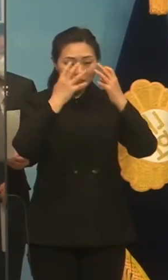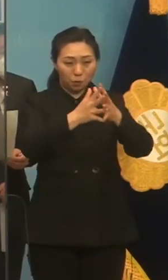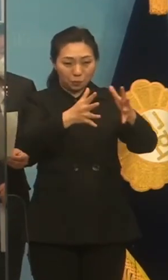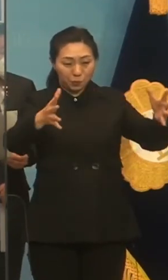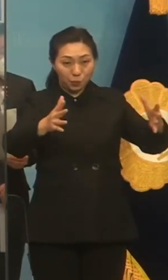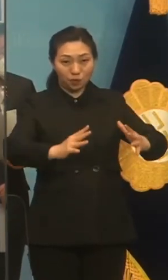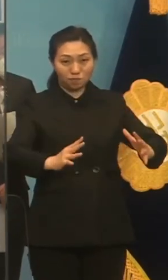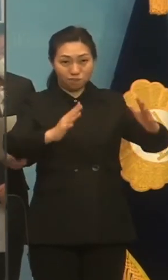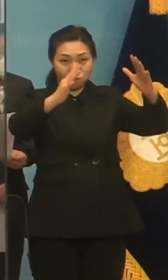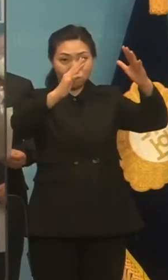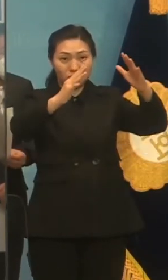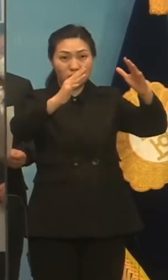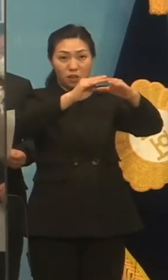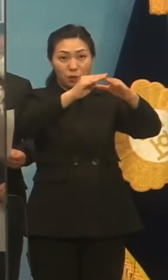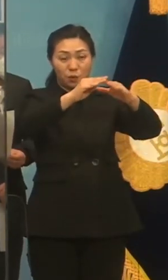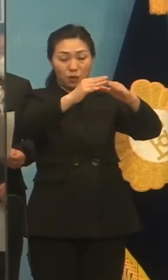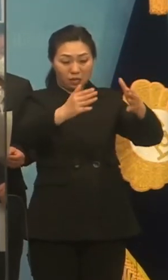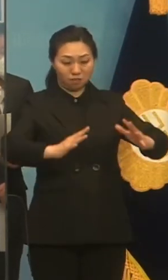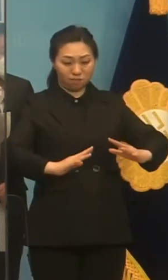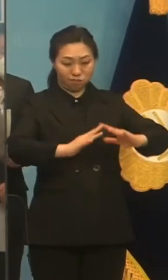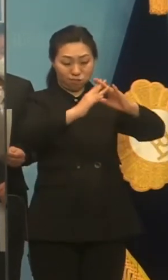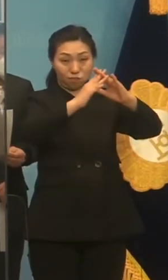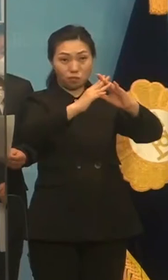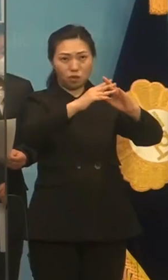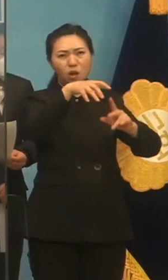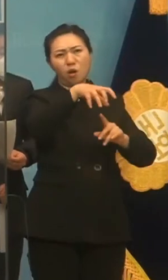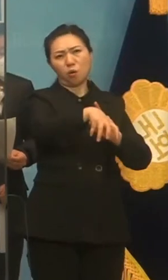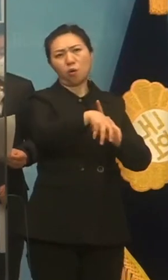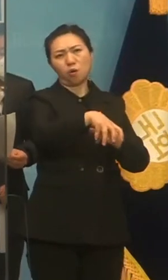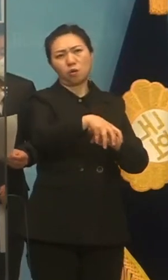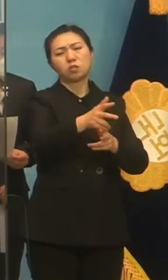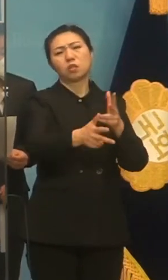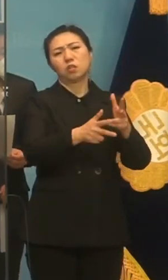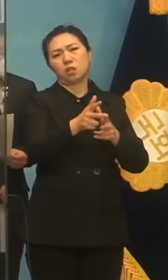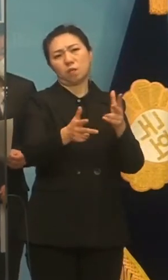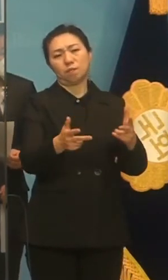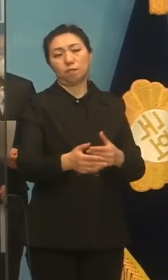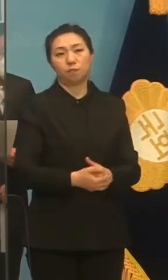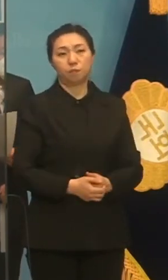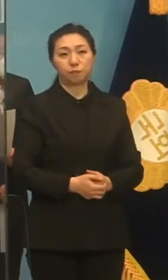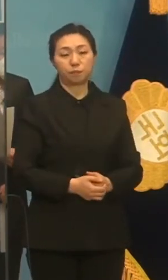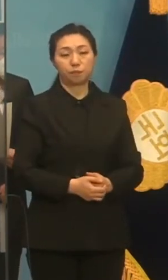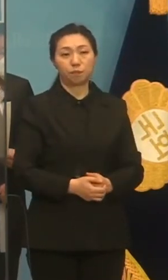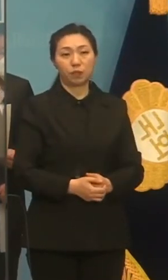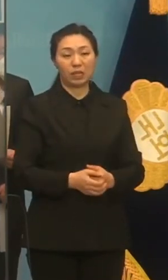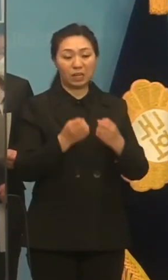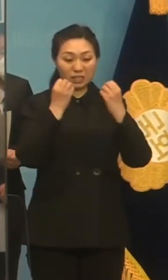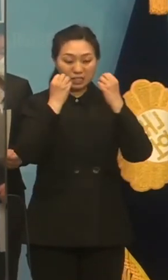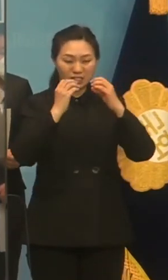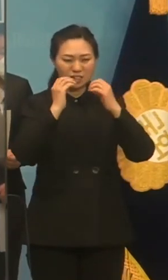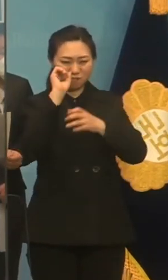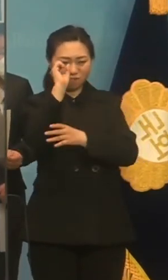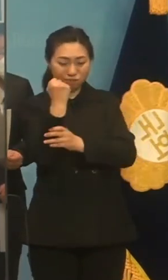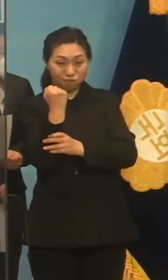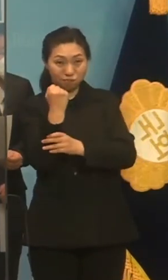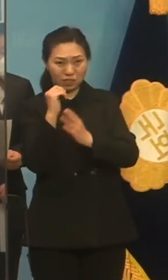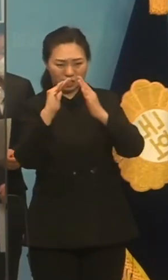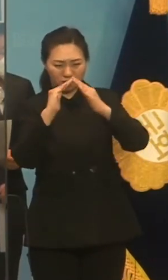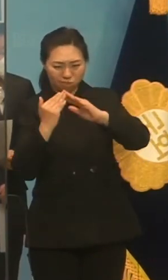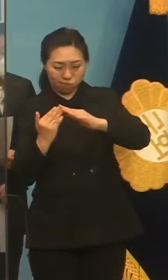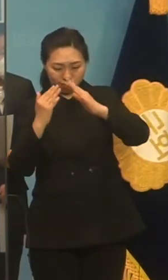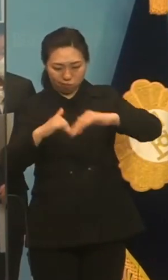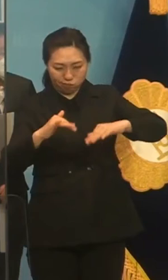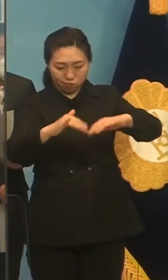재면 재개발한 그런 업무입니다 대정맥 특진 지구 지정 해 줘